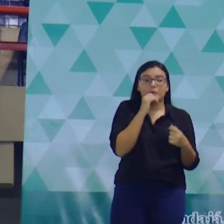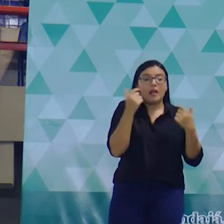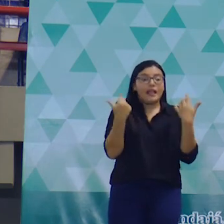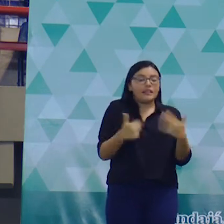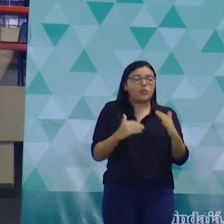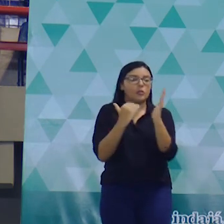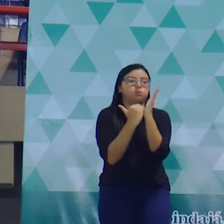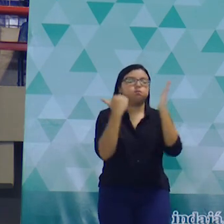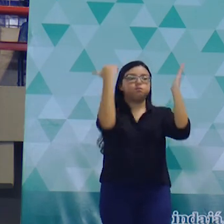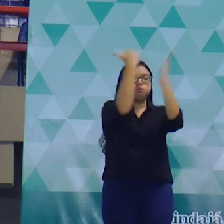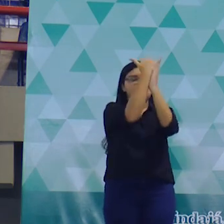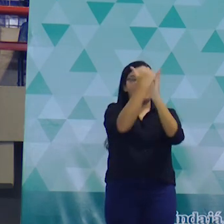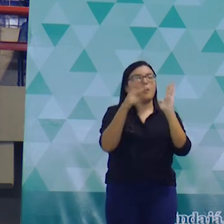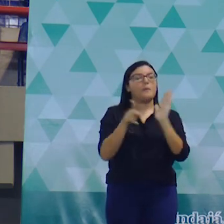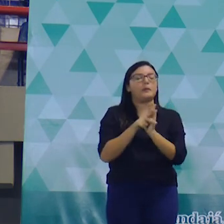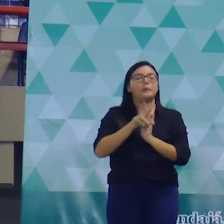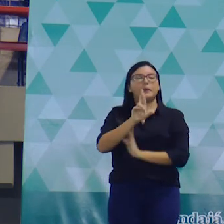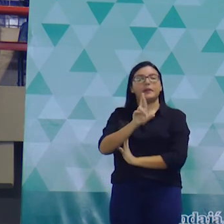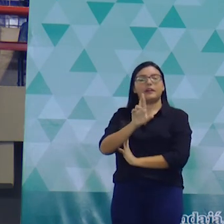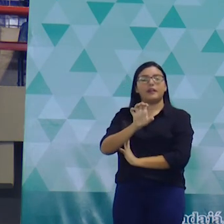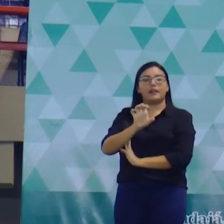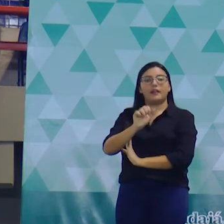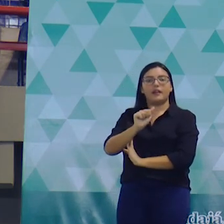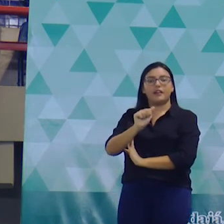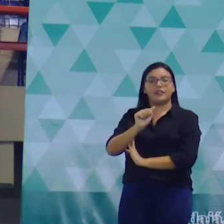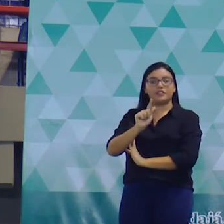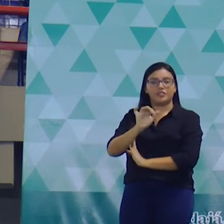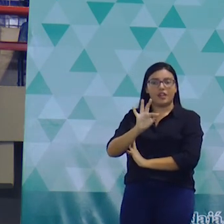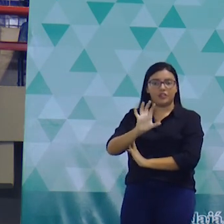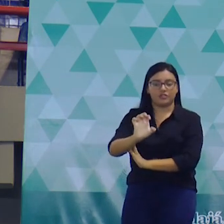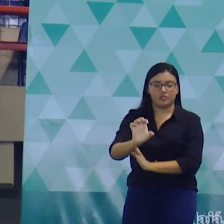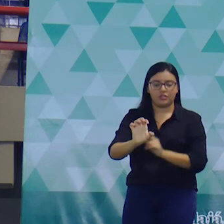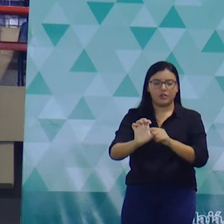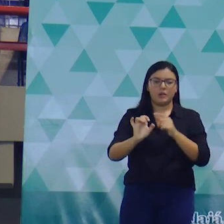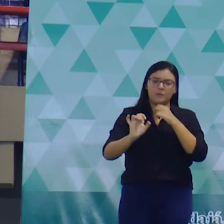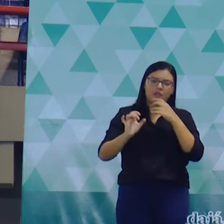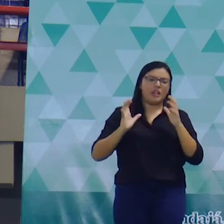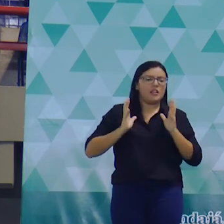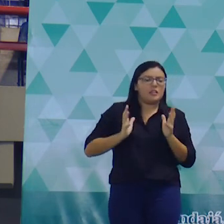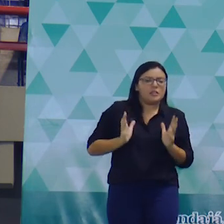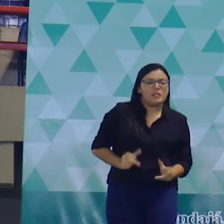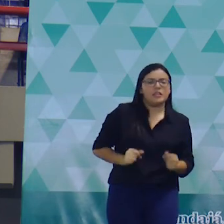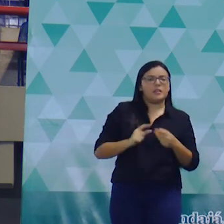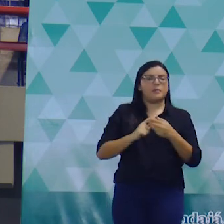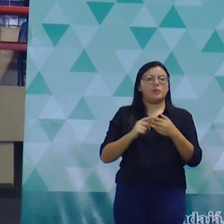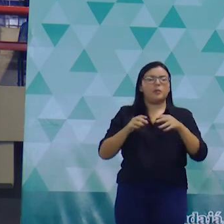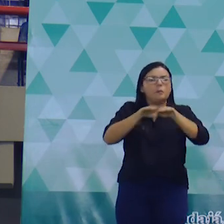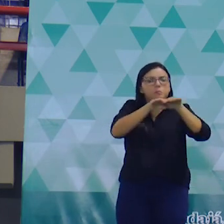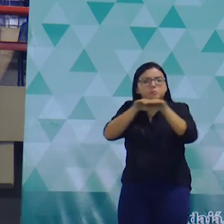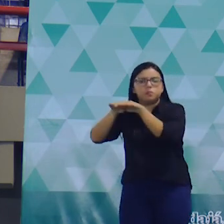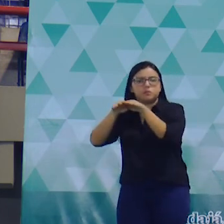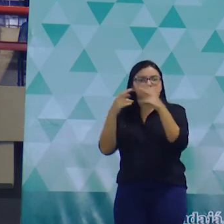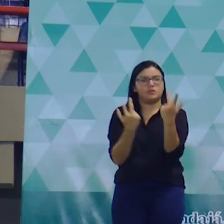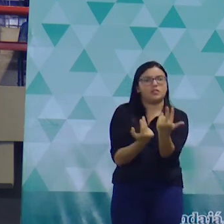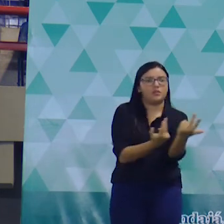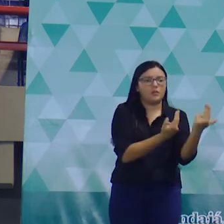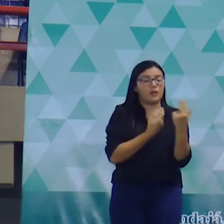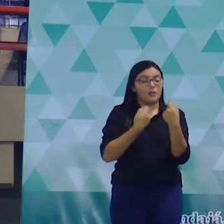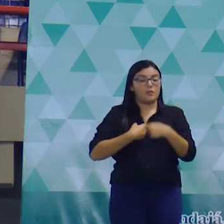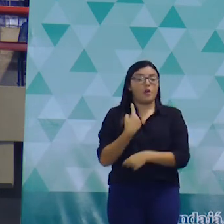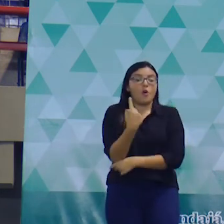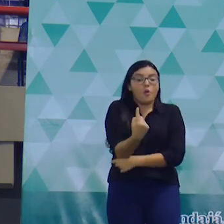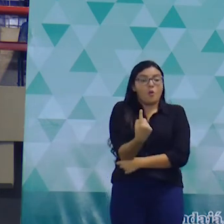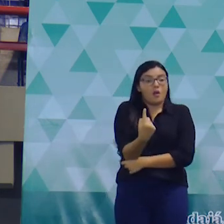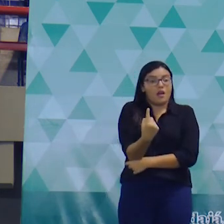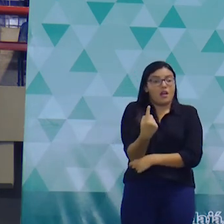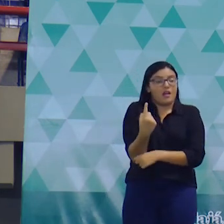reagente. Se não houver excesso de reagente, se o reagente for puro, se o rendimento for 100% e você tiver apenas uma